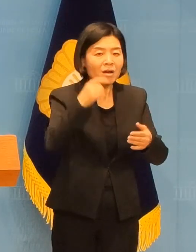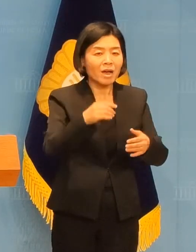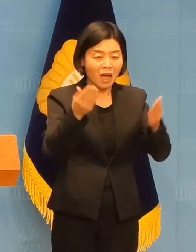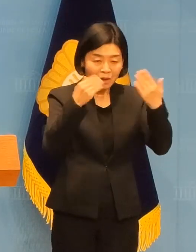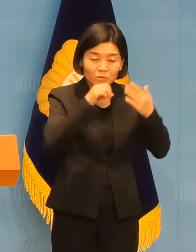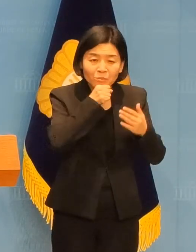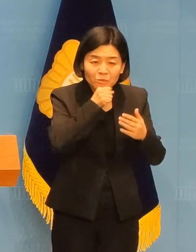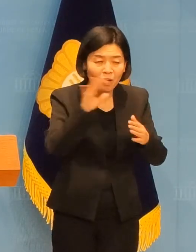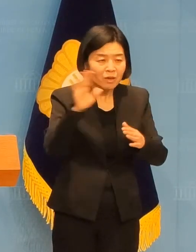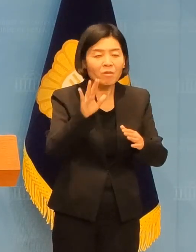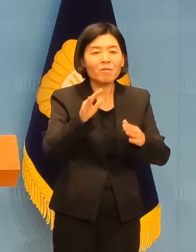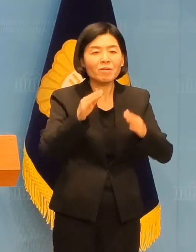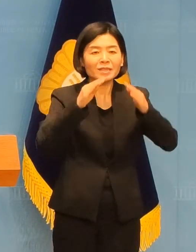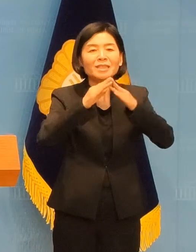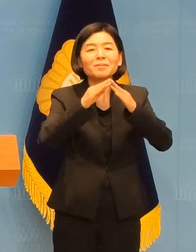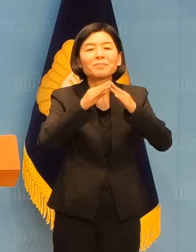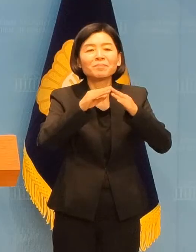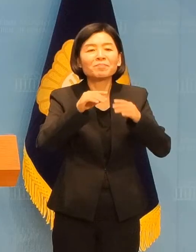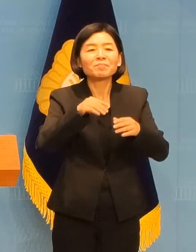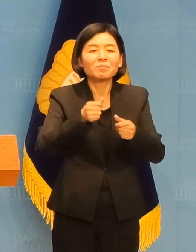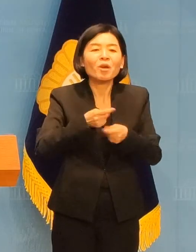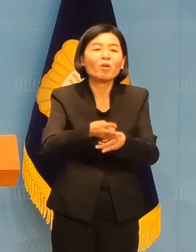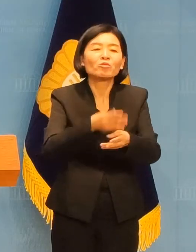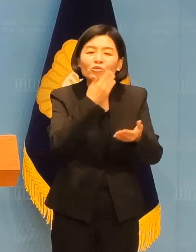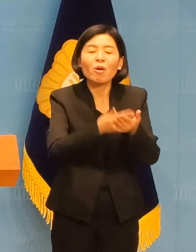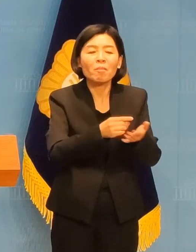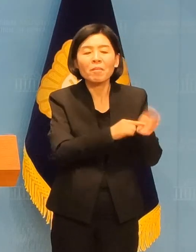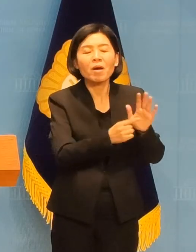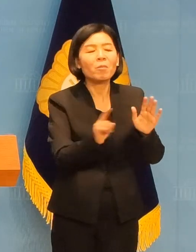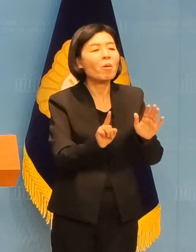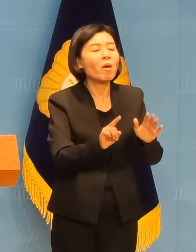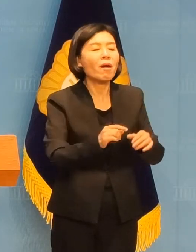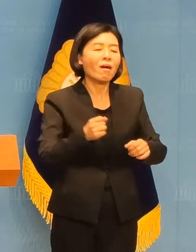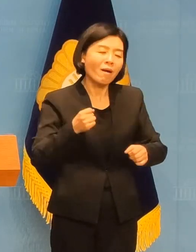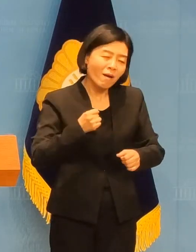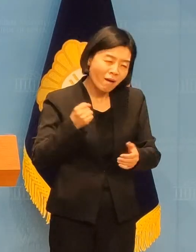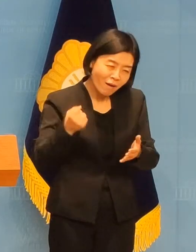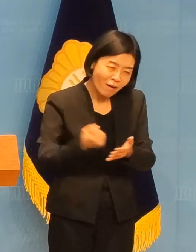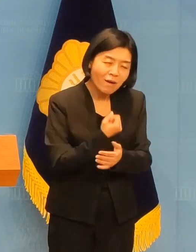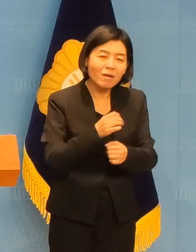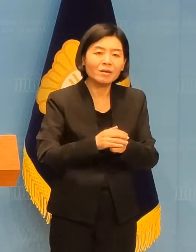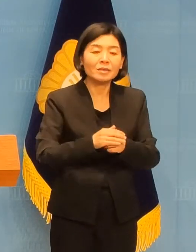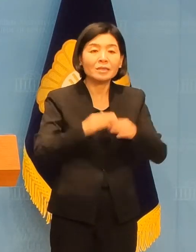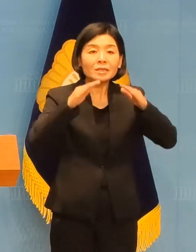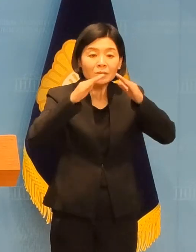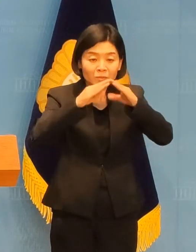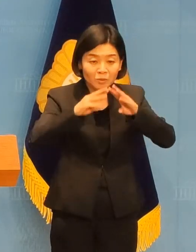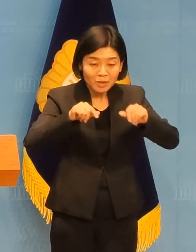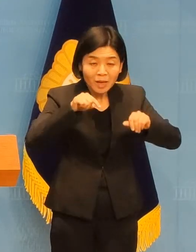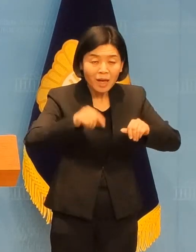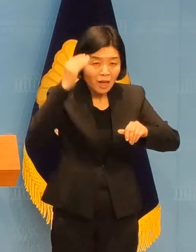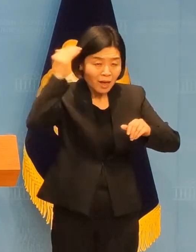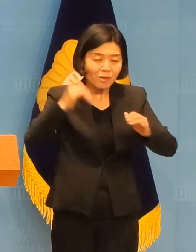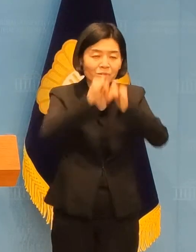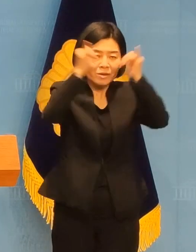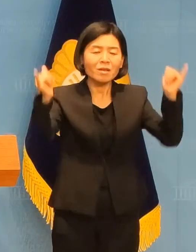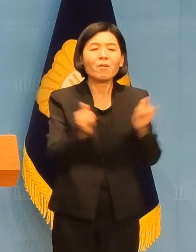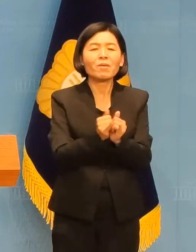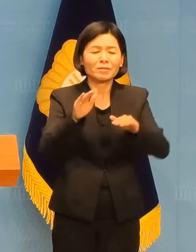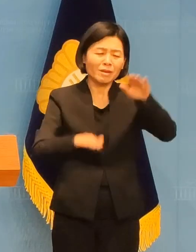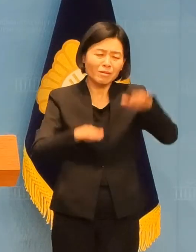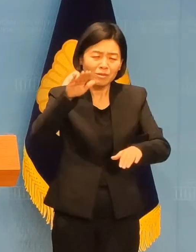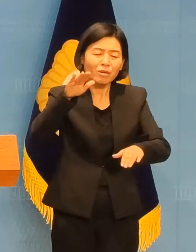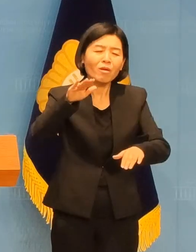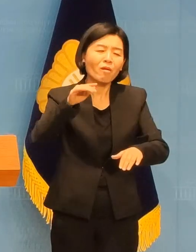나왔겠습니까? 국회 입법조사처의 다차원적 불평등 지수 분석대로 부동산은 한국 사회 불평등의